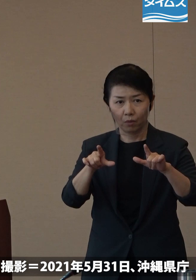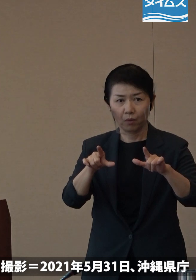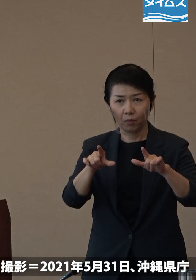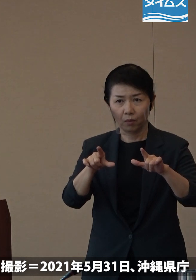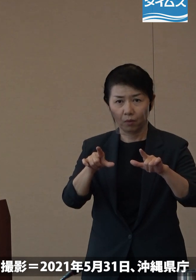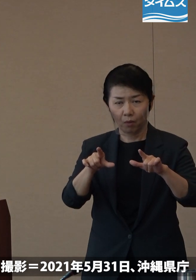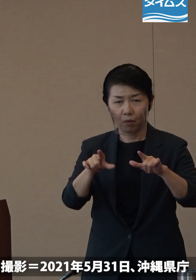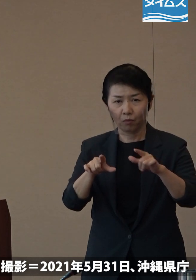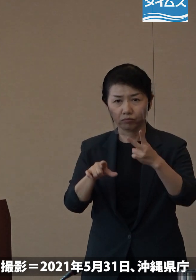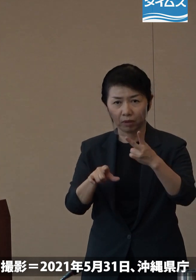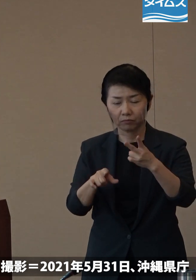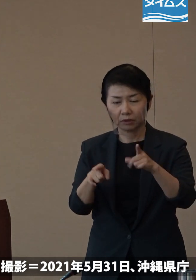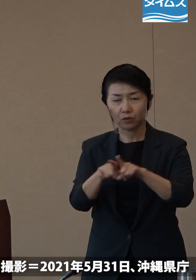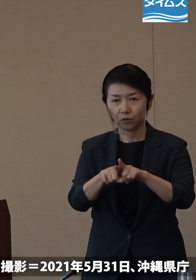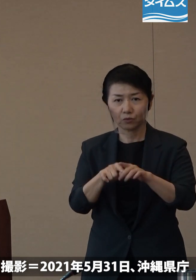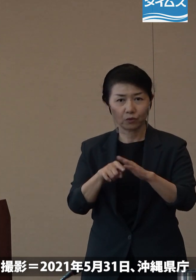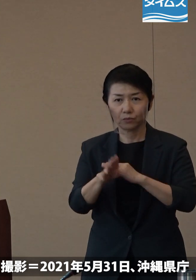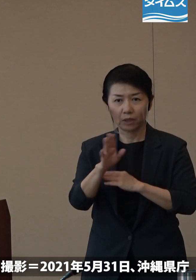ように配慮したものであります。